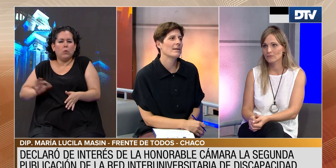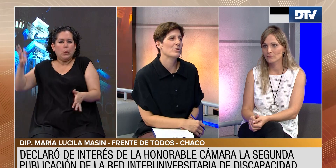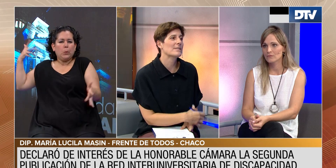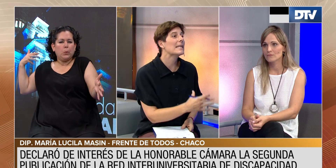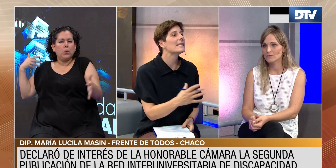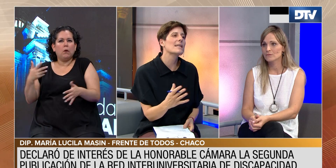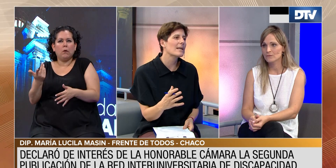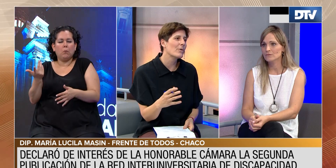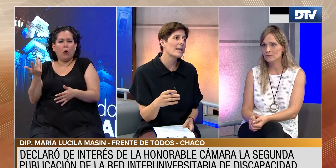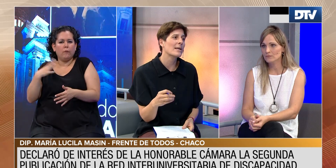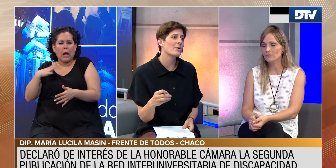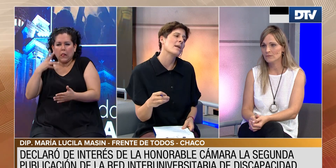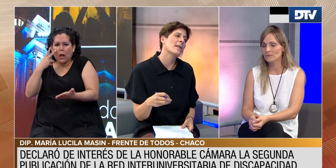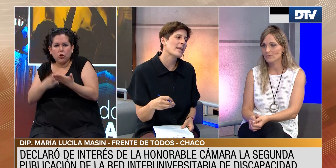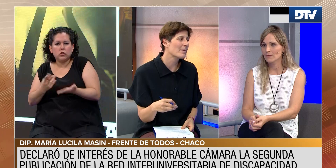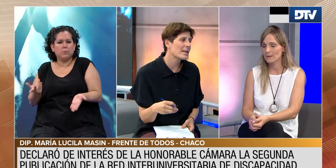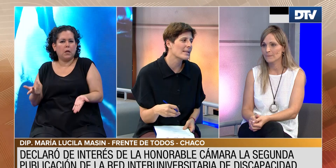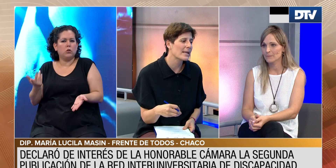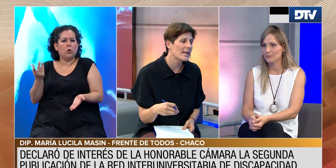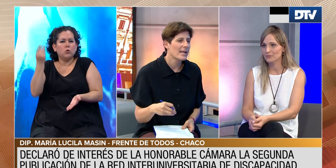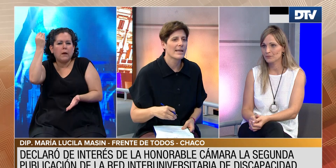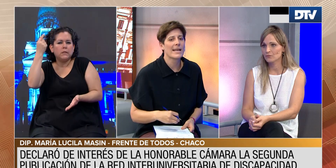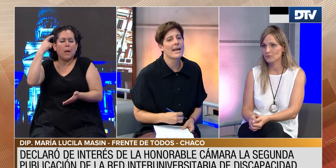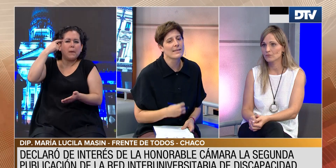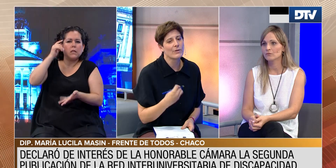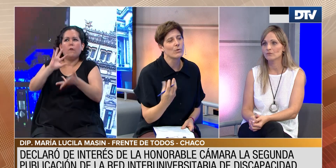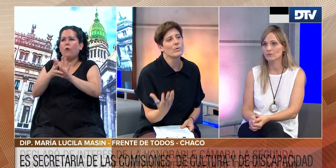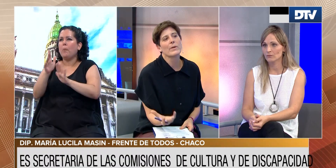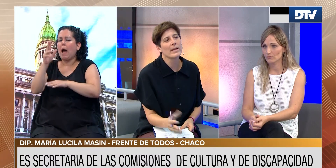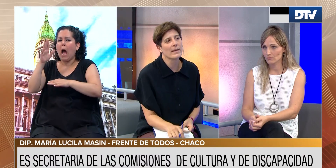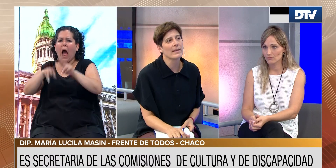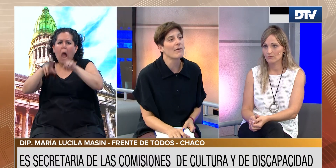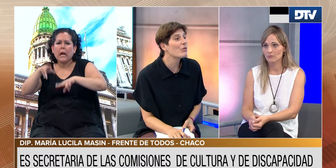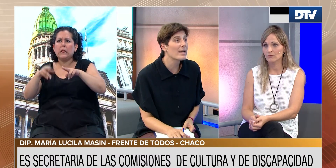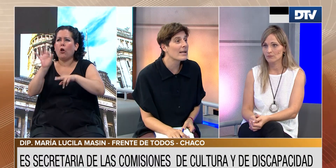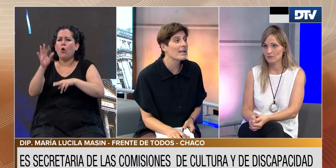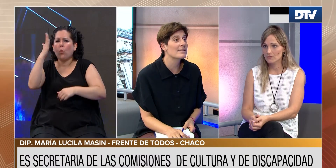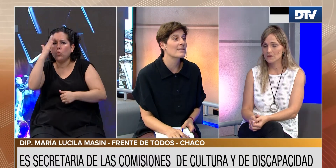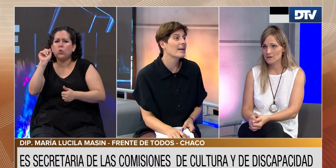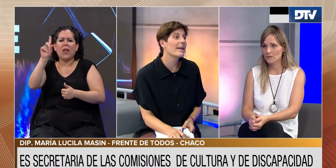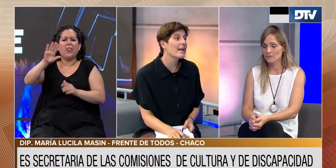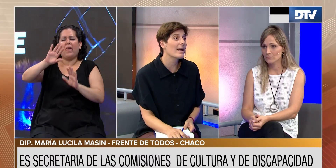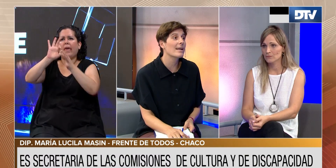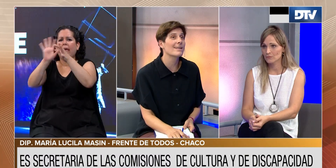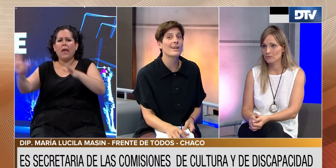idea eurocéntrica o en la idea también de el arte o la cultura que viene de afuera, extranjera, esa